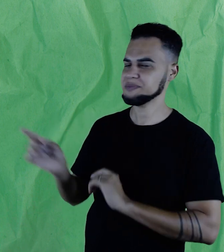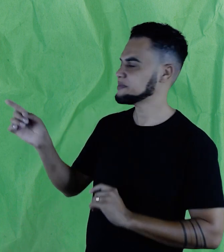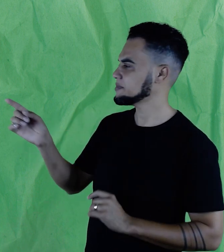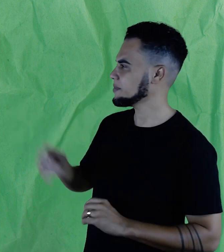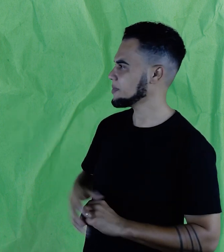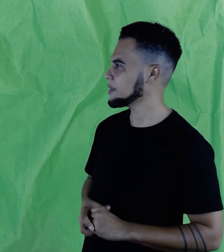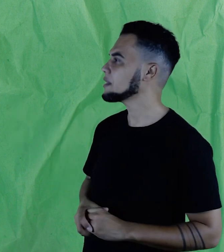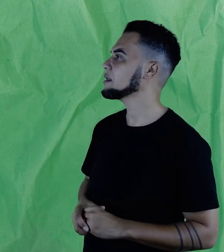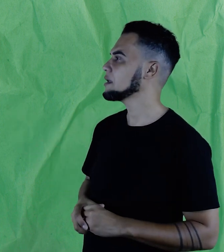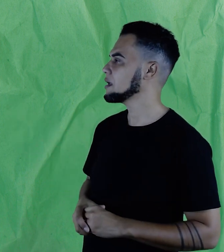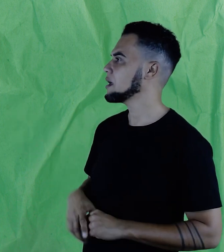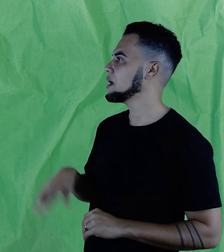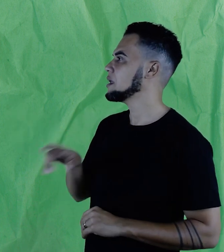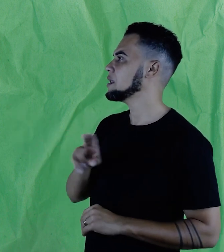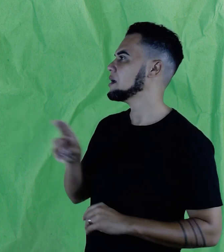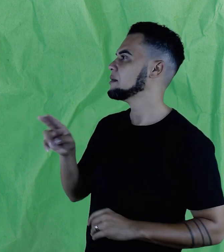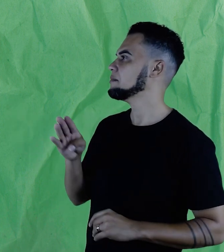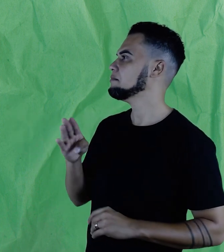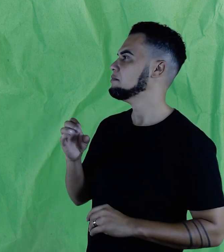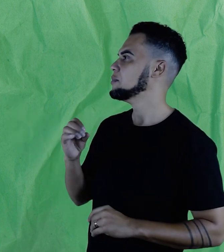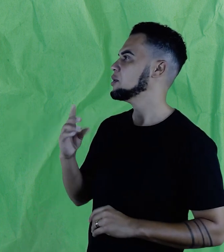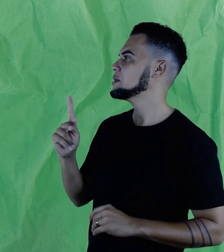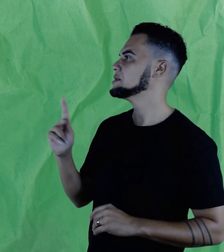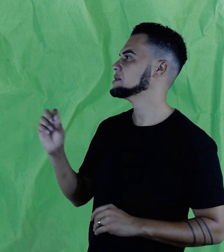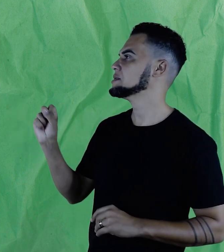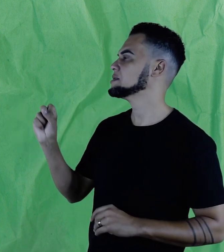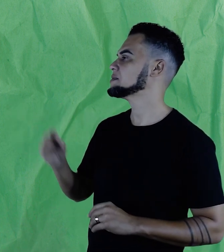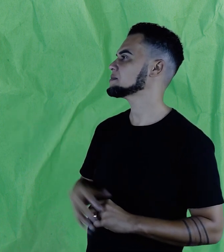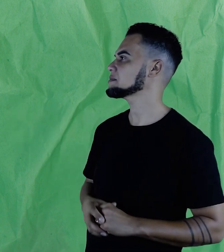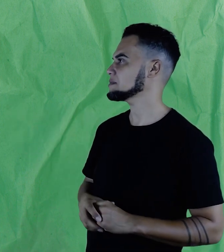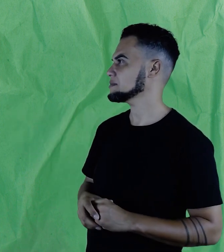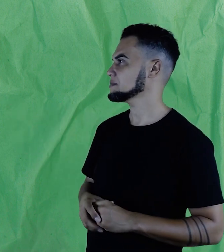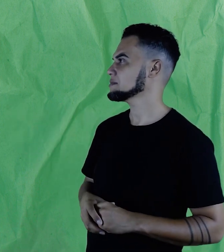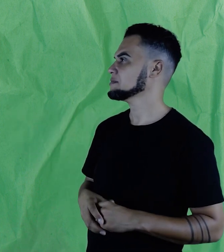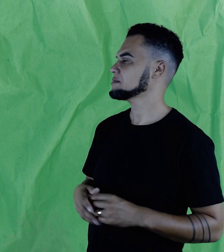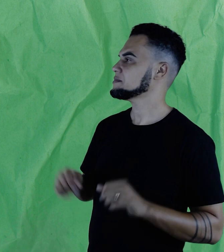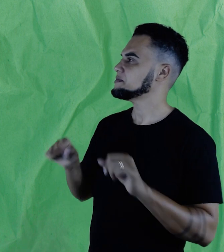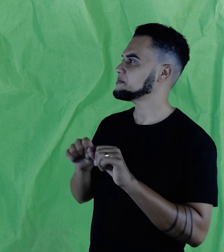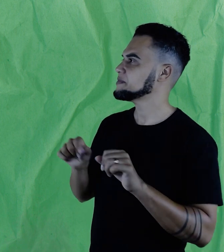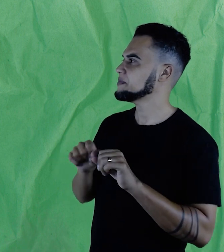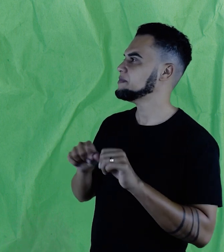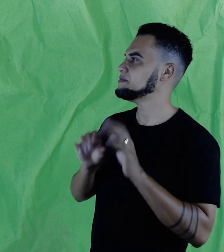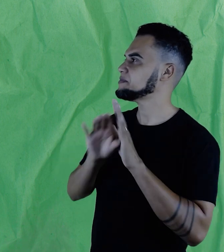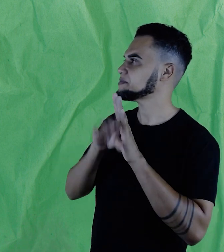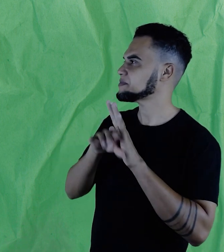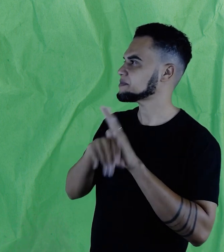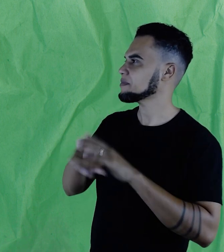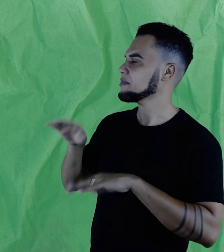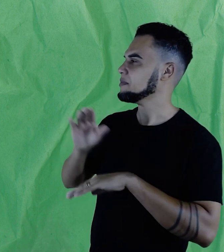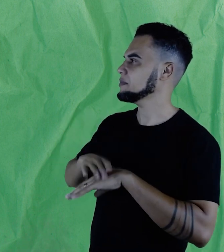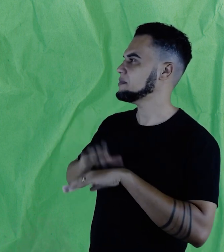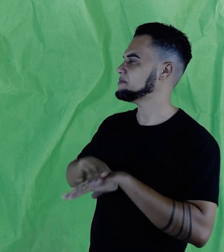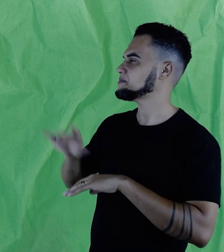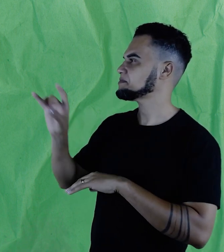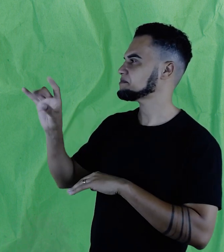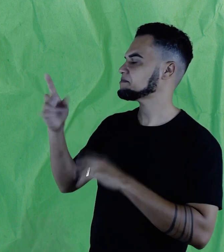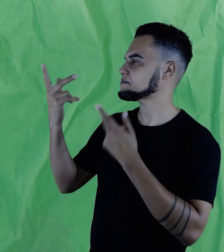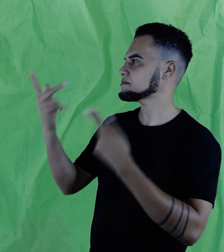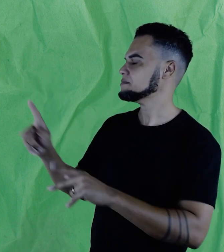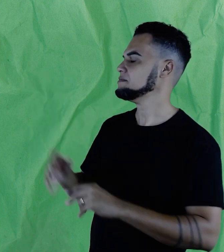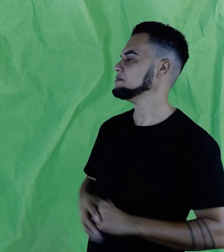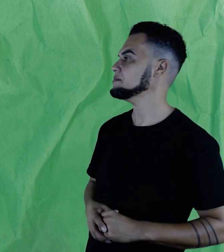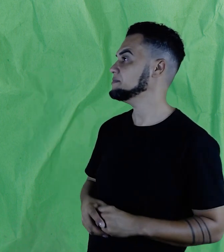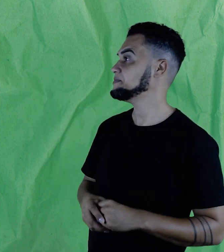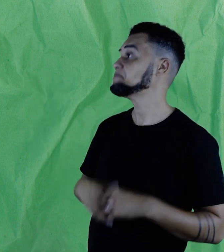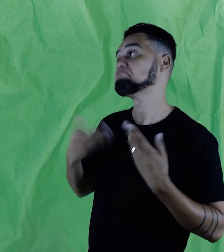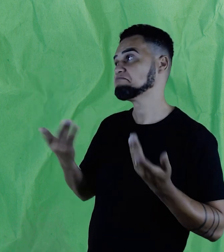aqui, eu vou chamá-la de Books, vou fazer um código automático para ela, né, para o ID